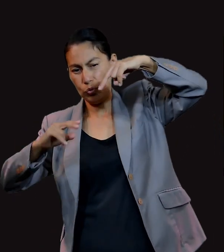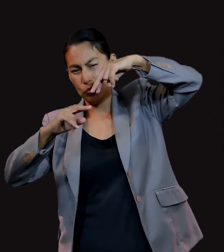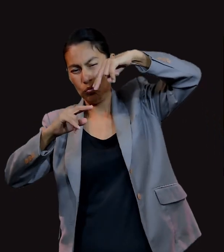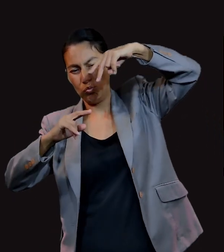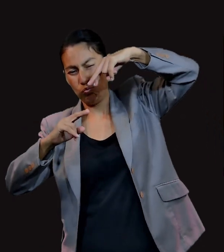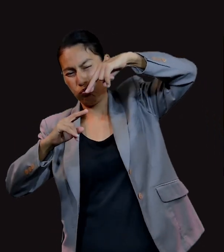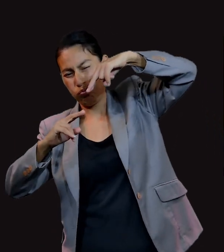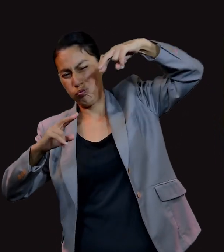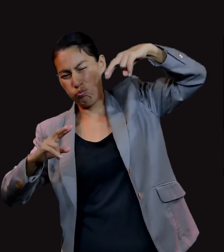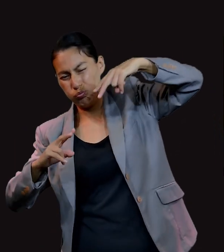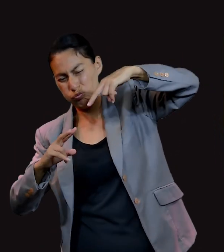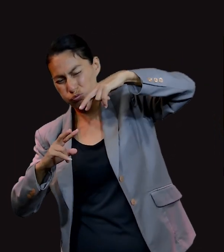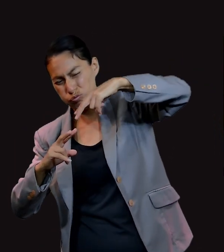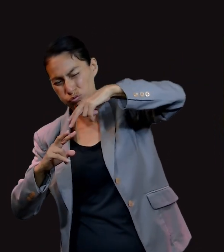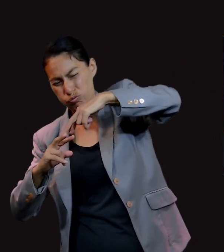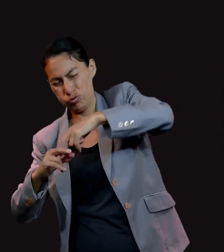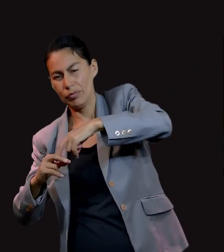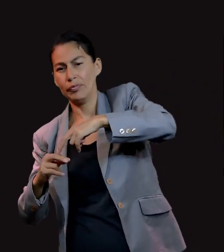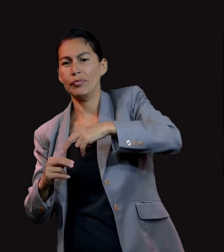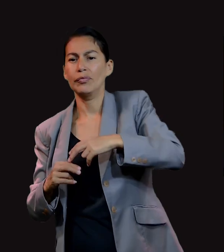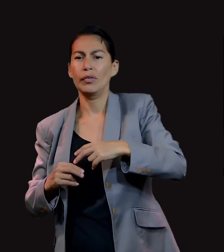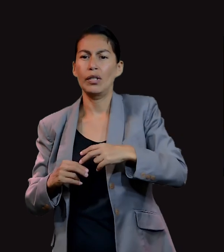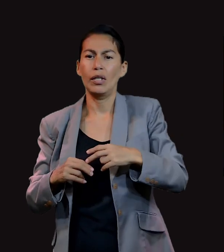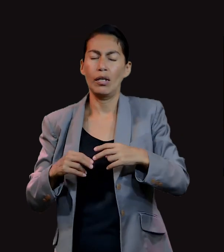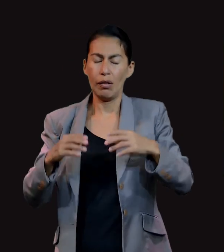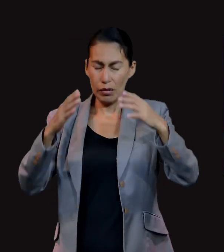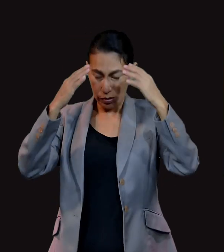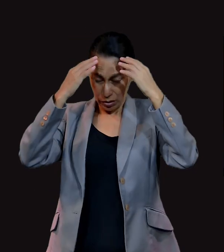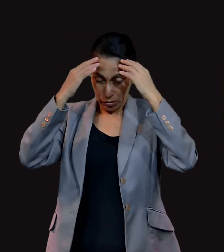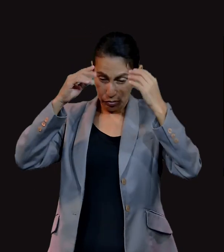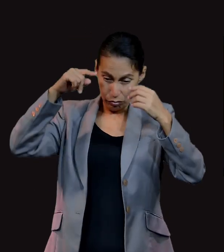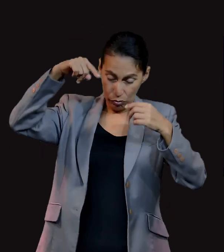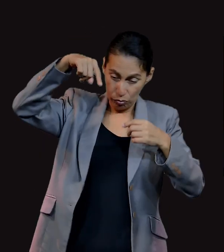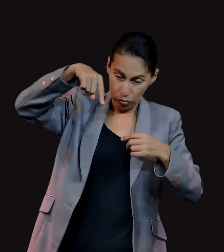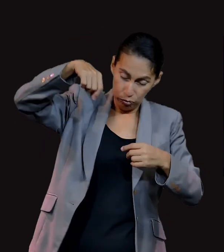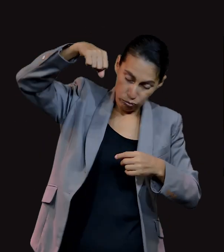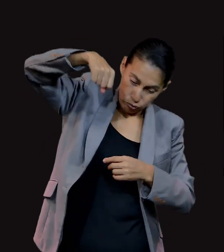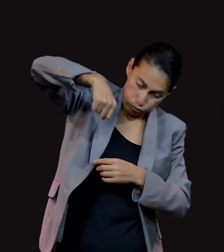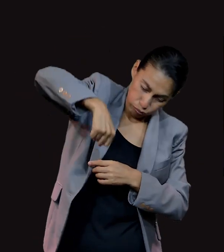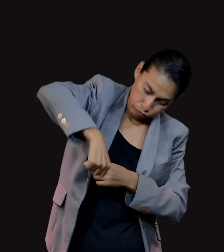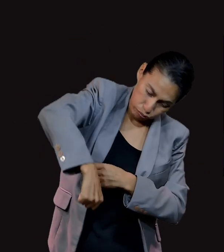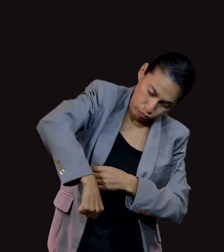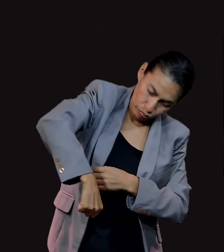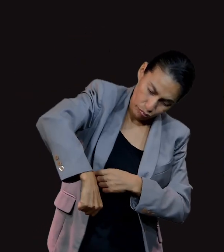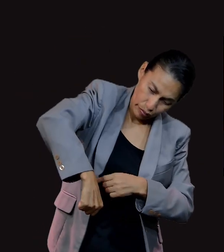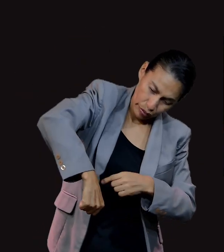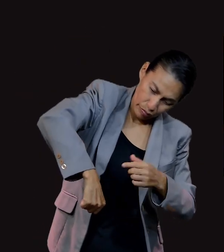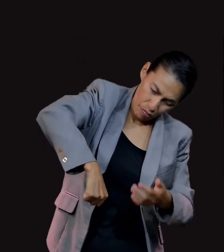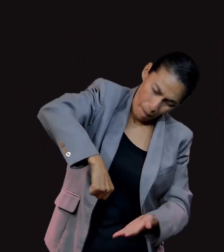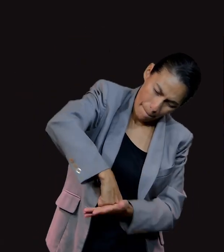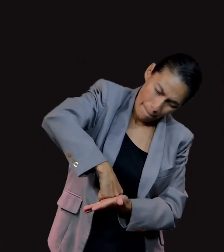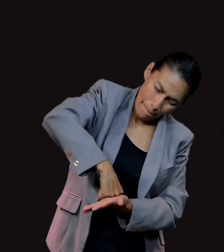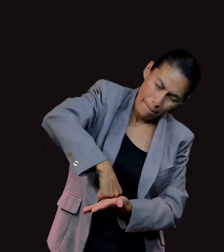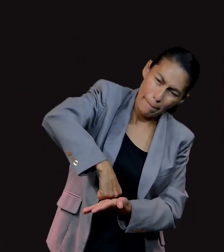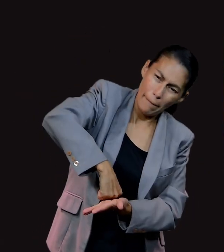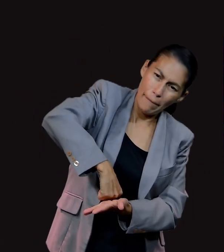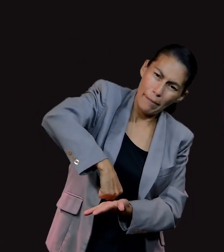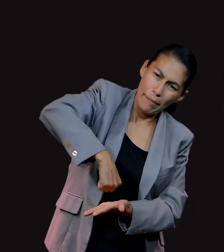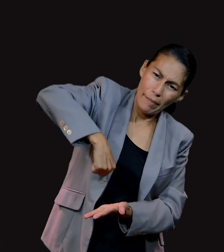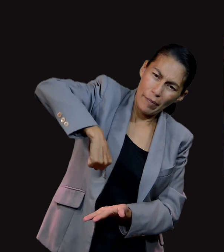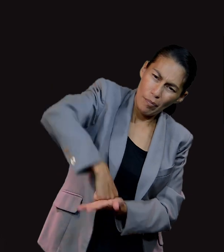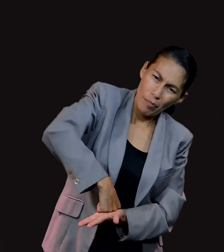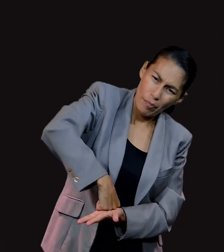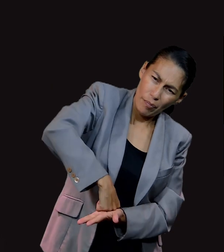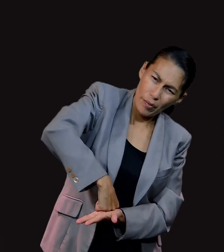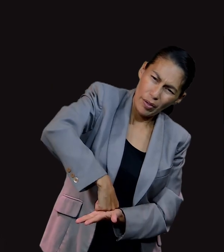abajo y yo venía en la escalera y la bota se me enredó en la escalera y cuando pegué con la cabeza en el piso